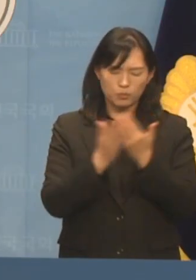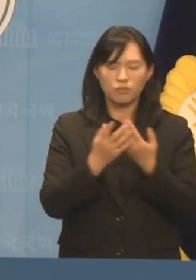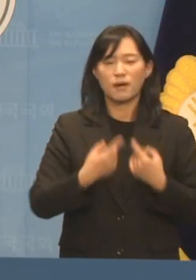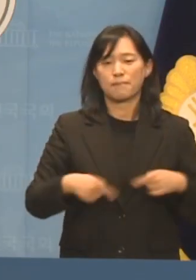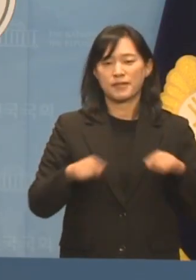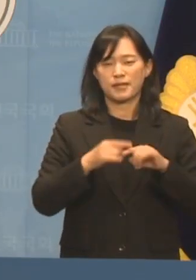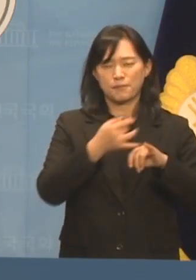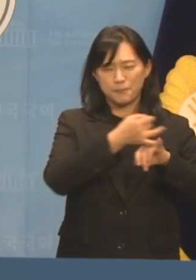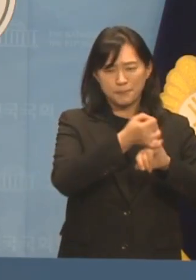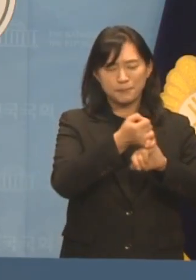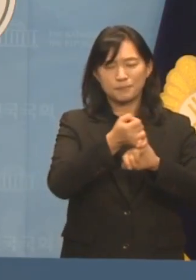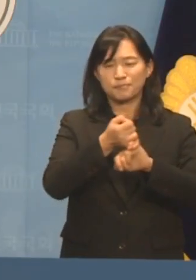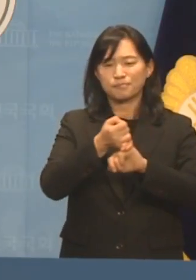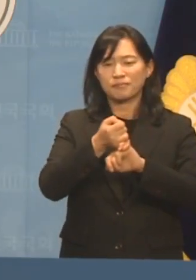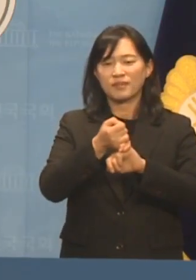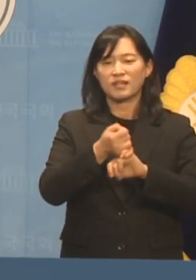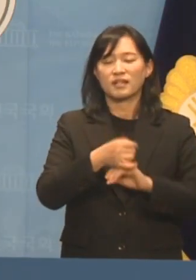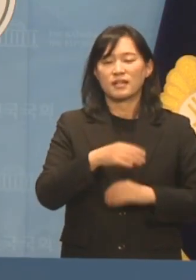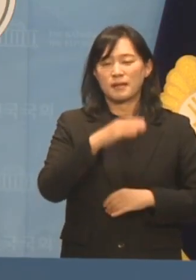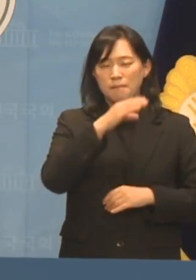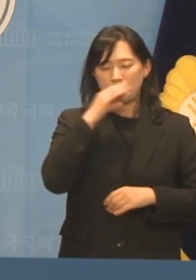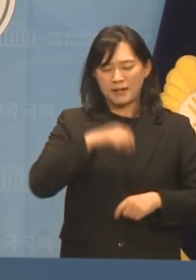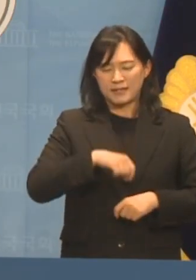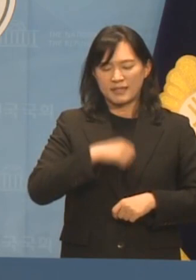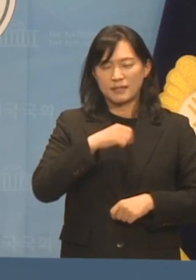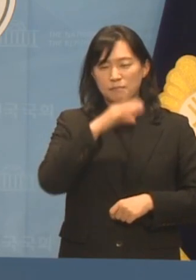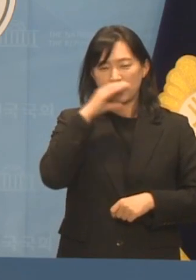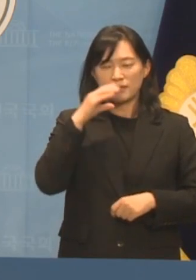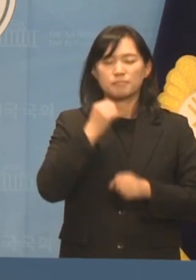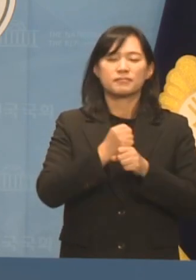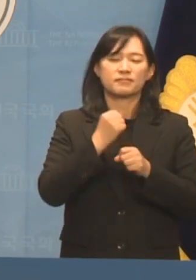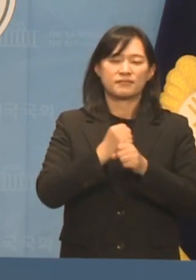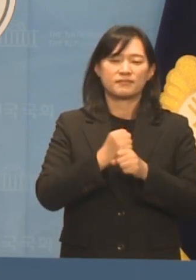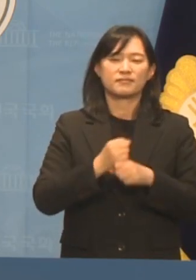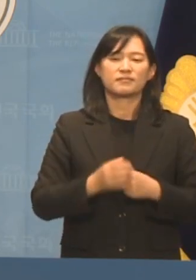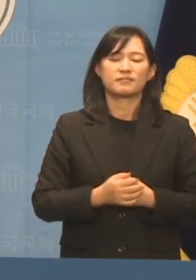함께 반드시 정의를 바로잡겠다라고